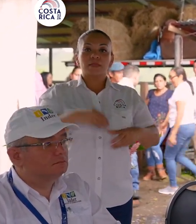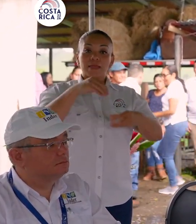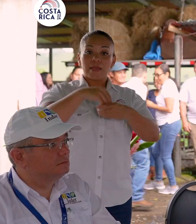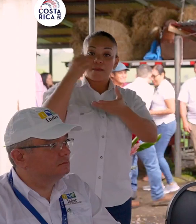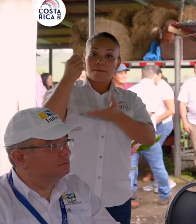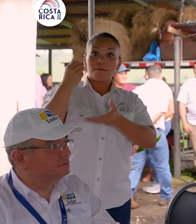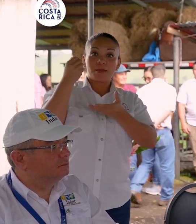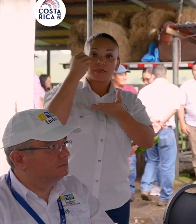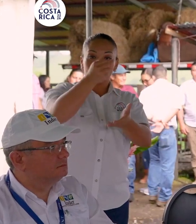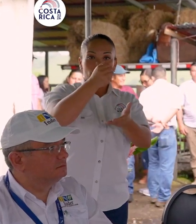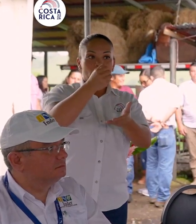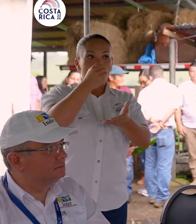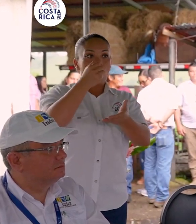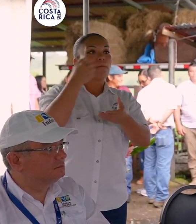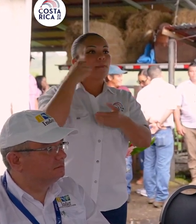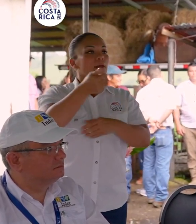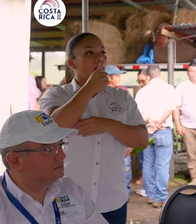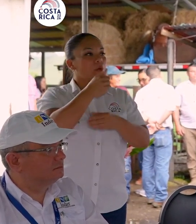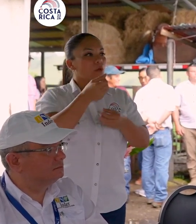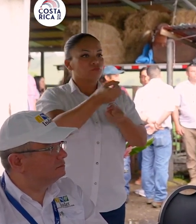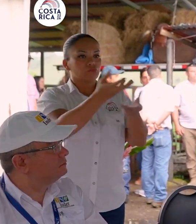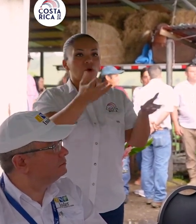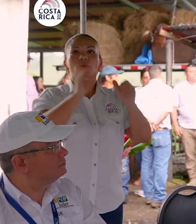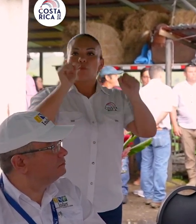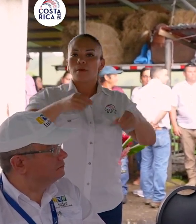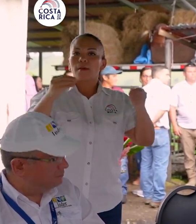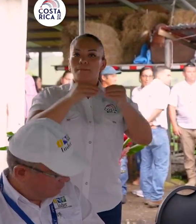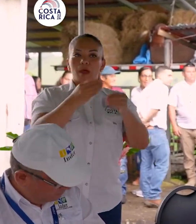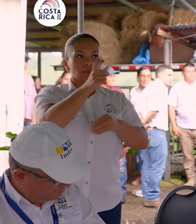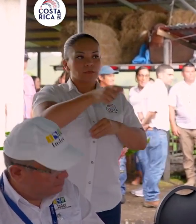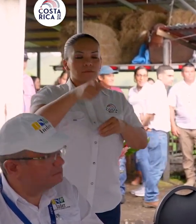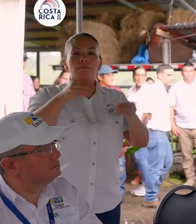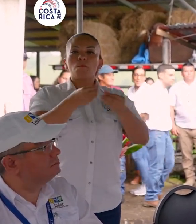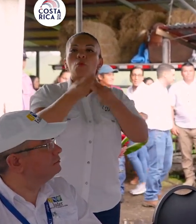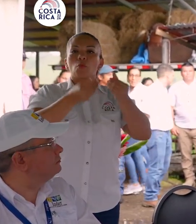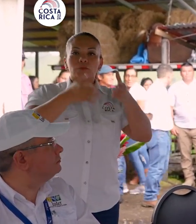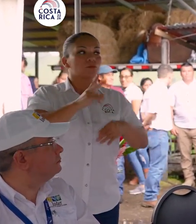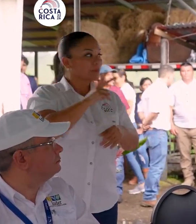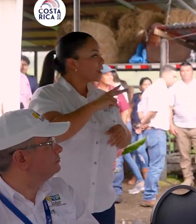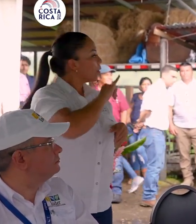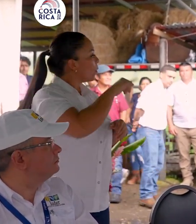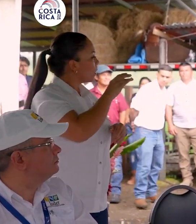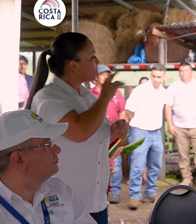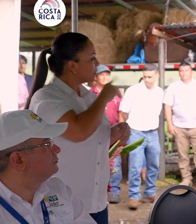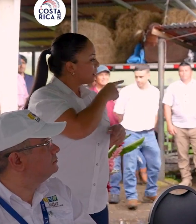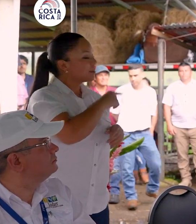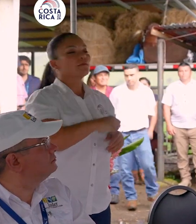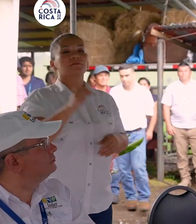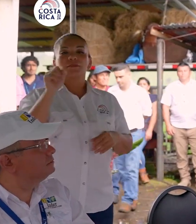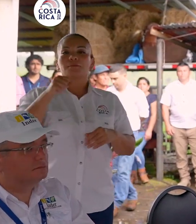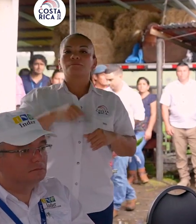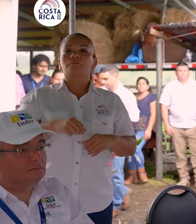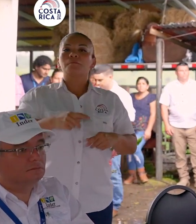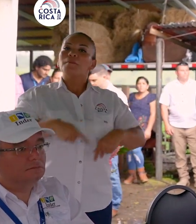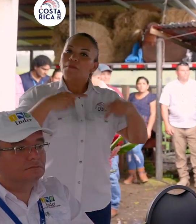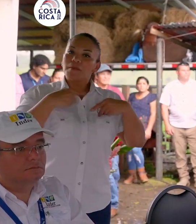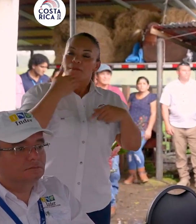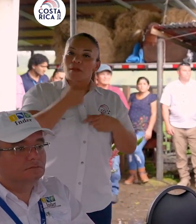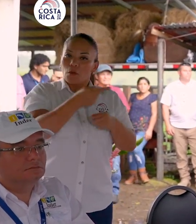en irrigación, puedan ser más productivos, así es, don Juan Carlos, vivir